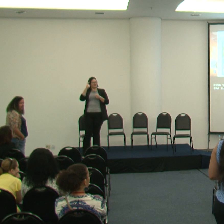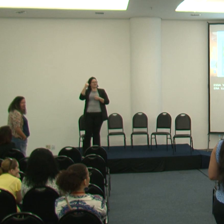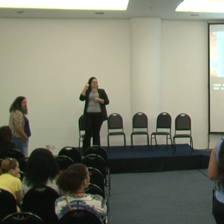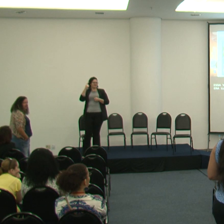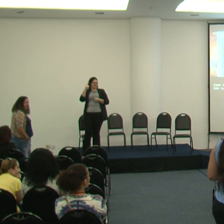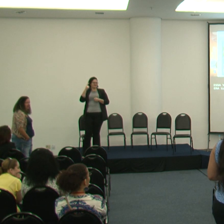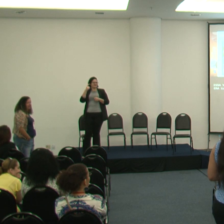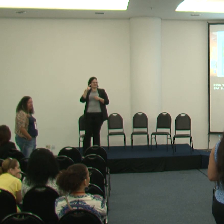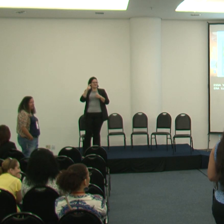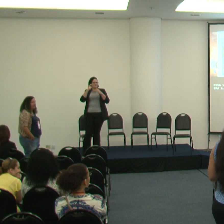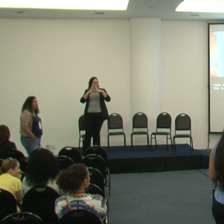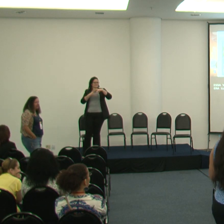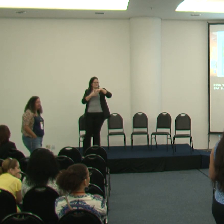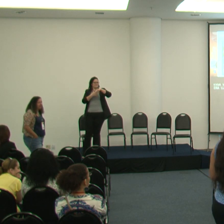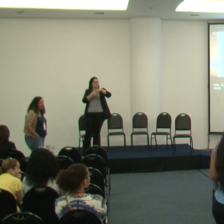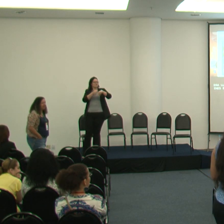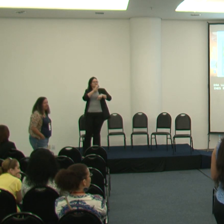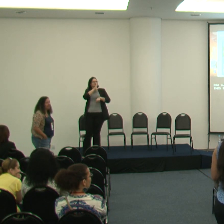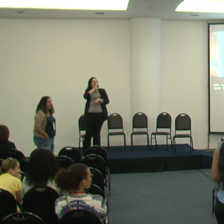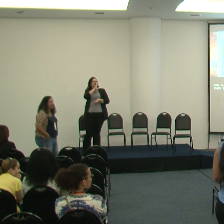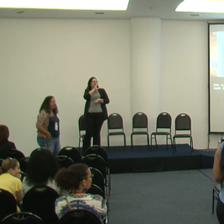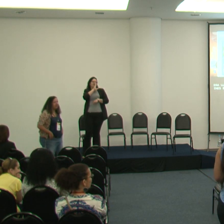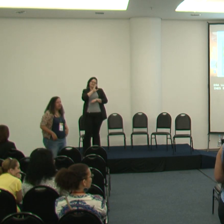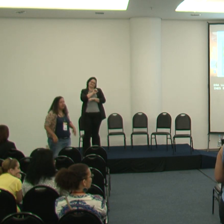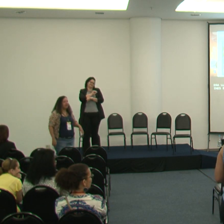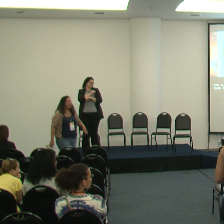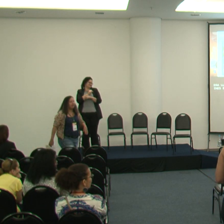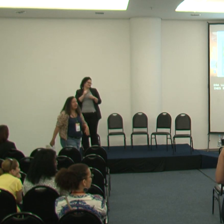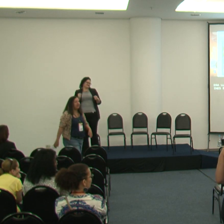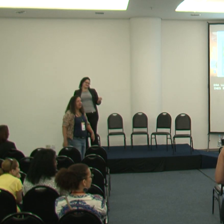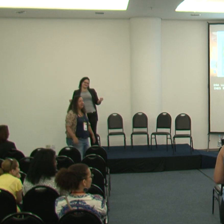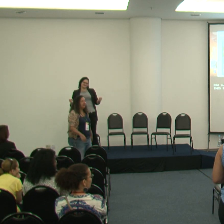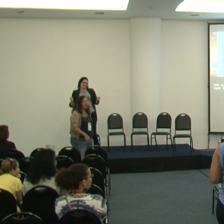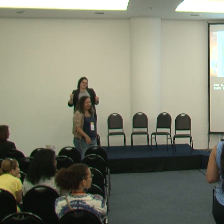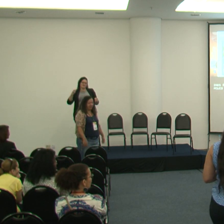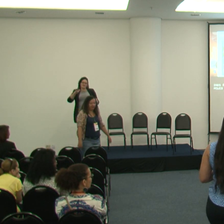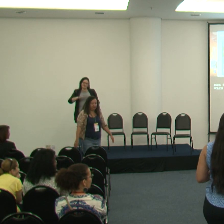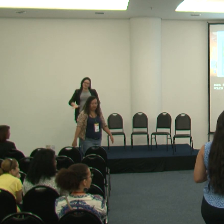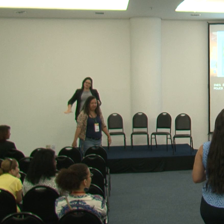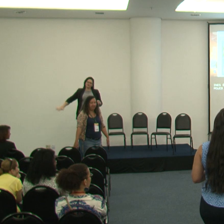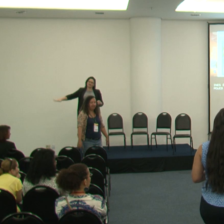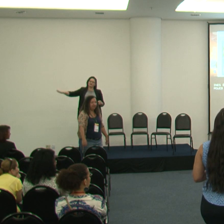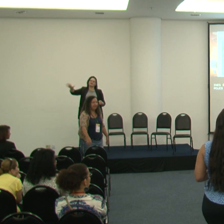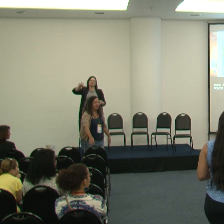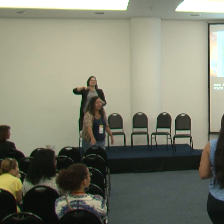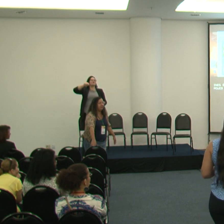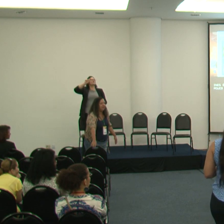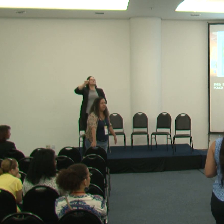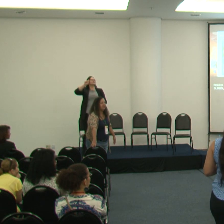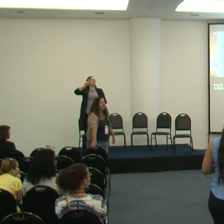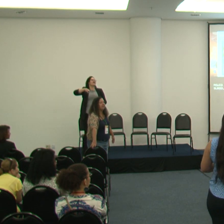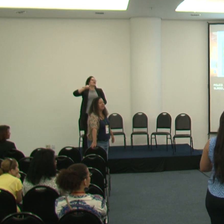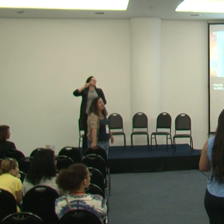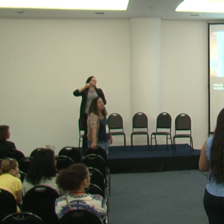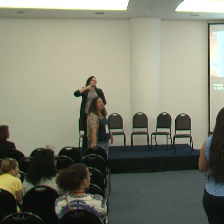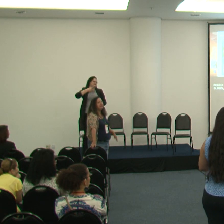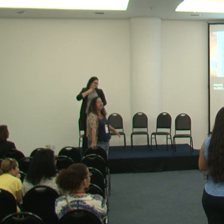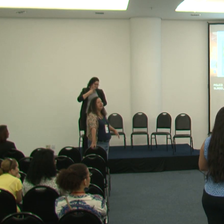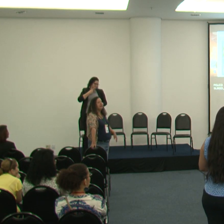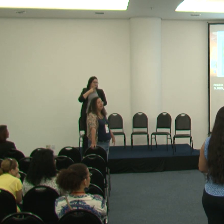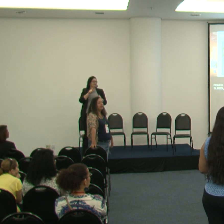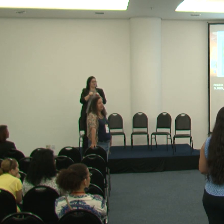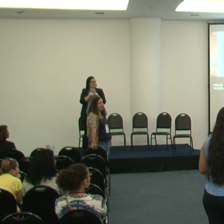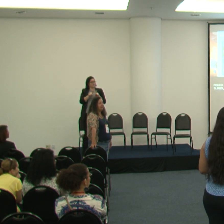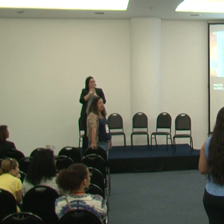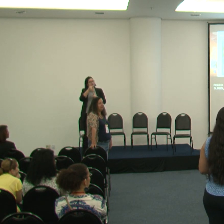de que o mundo o mundo em torno do surdo, né, o que é o surdo. E também um pouco aquela ideia do que a